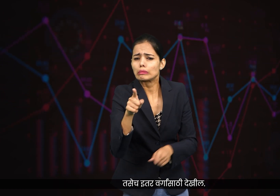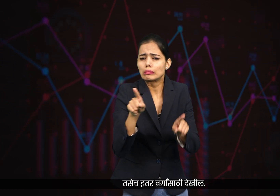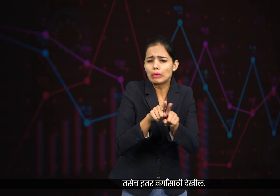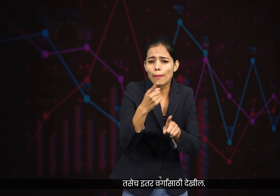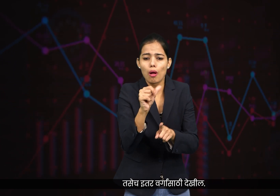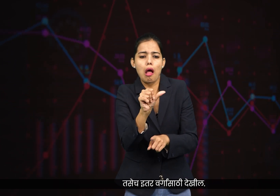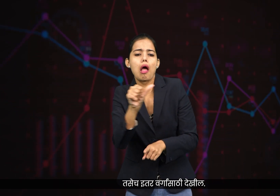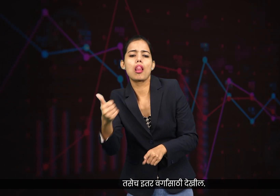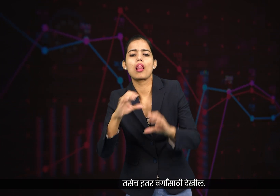देखील